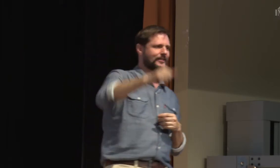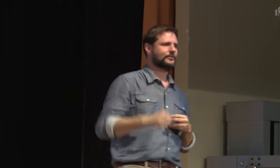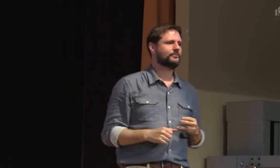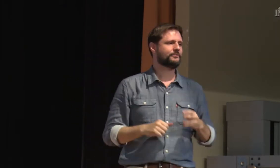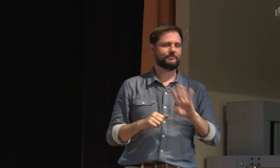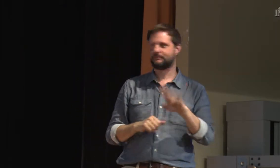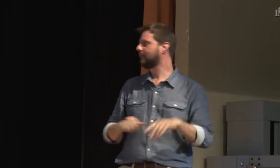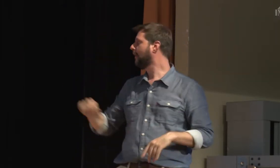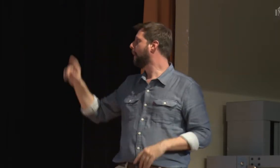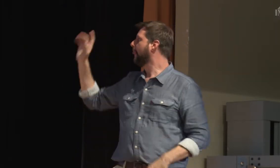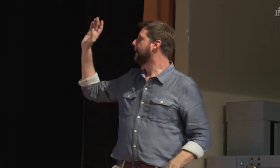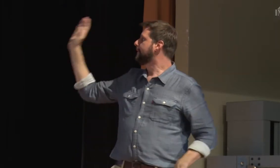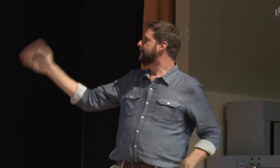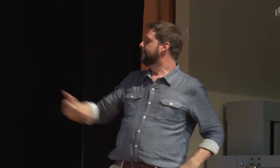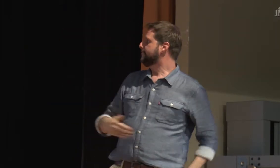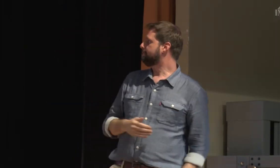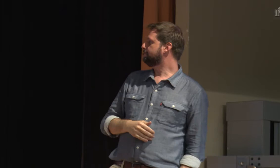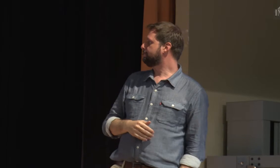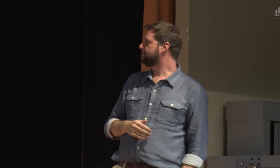Estava junto, né? Isso.